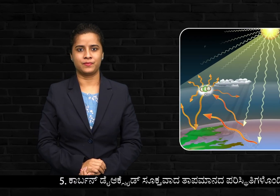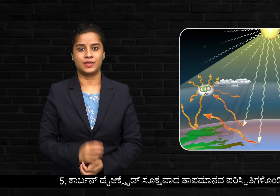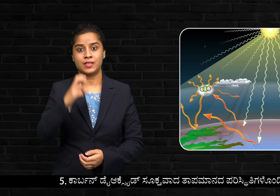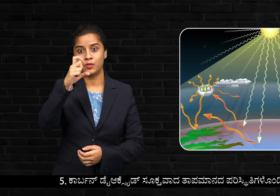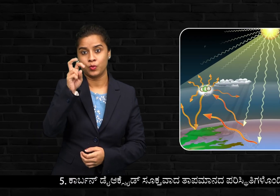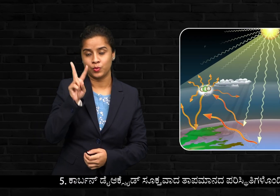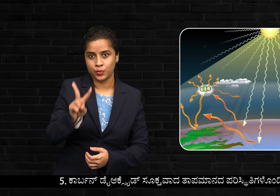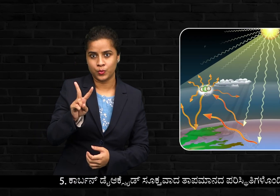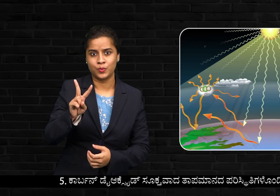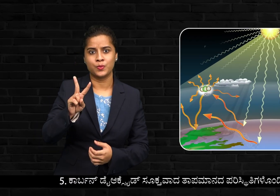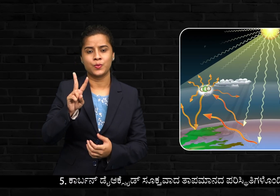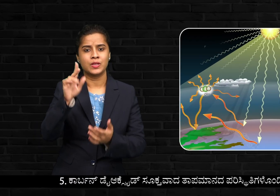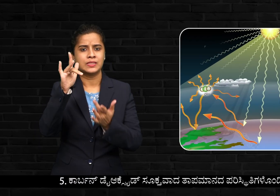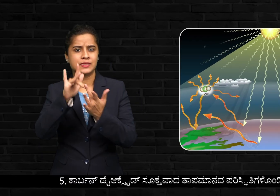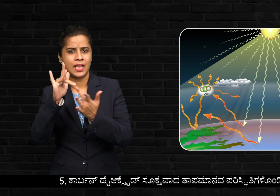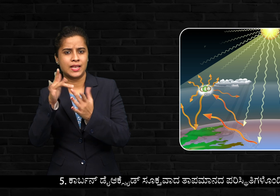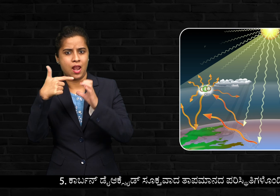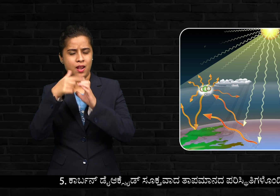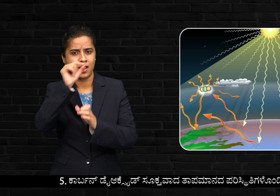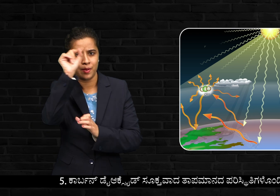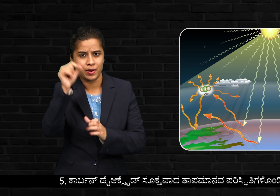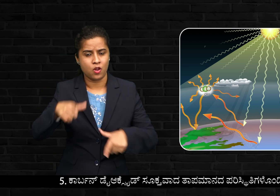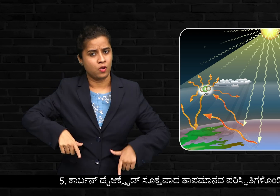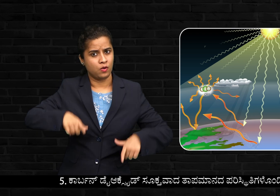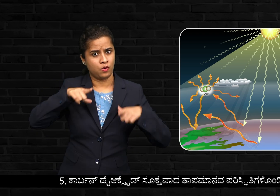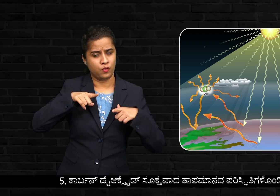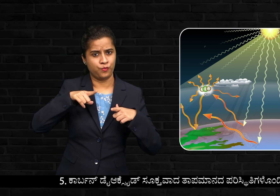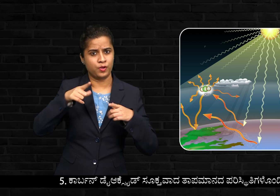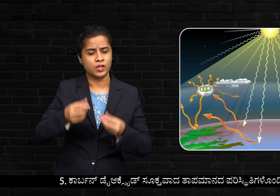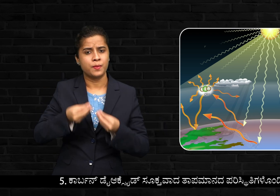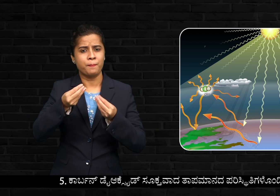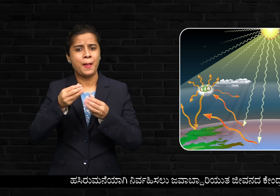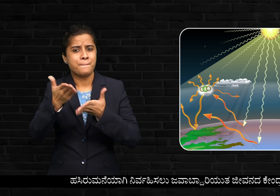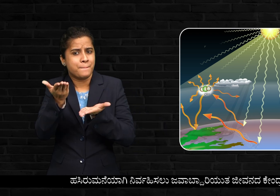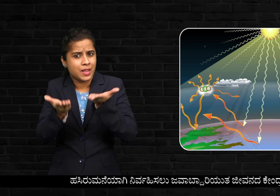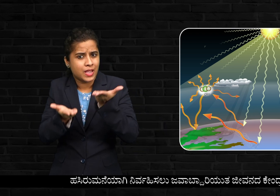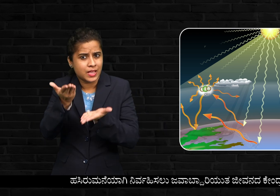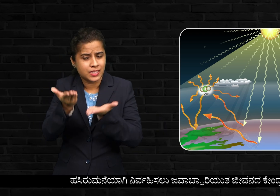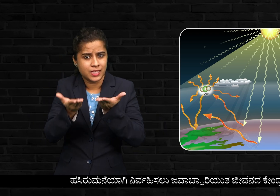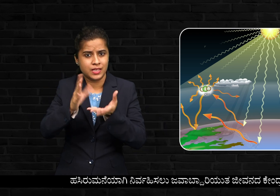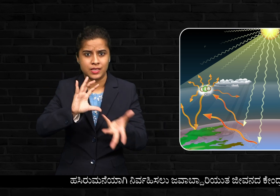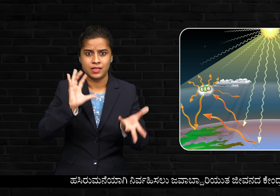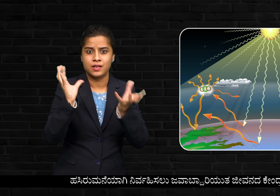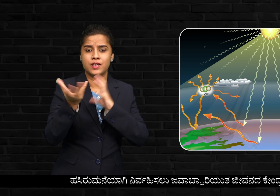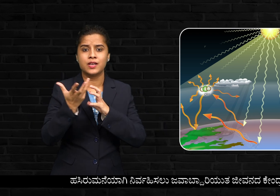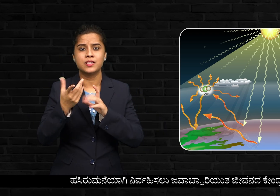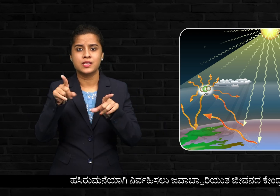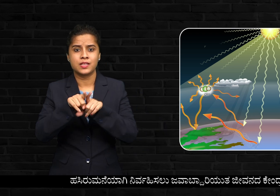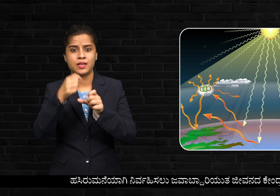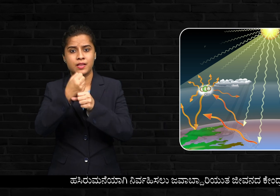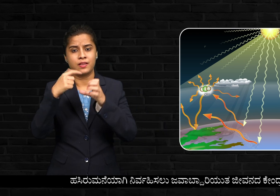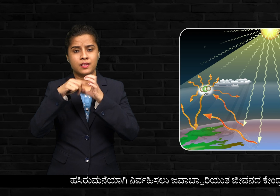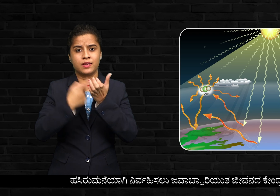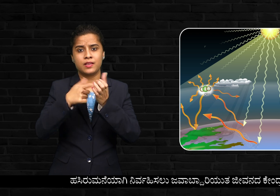5. ಕಾರ್ಬನ್ ಡೈಆಕ್ಸೈಡ್ ಸೂಕ್ತವಾದ ತಾಪಮಾನದ ಪರಿಸ್ಥಿತಿಗಳೊಂದಿಗೆ ಭೂಮಿಯನ್ನ ಹಸಿರುಮನೆಯಾಗಿ ನಿರ್ವಹಿಸಲು